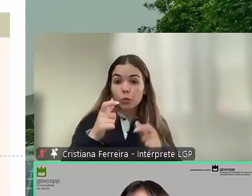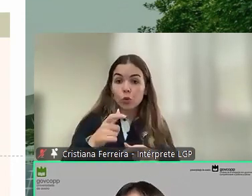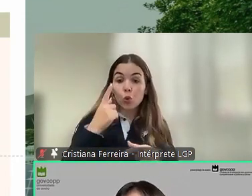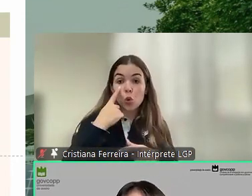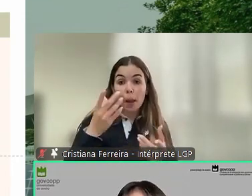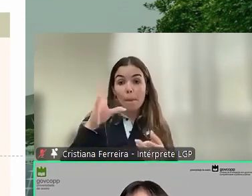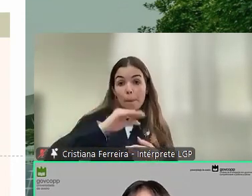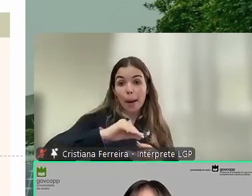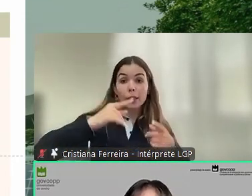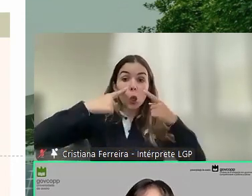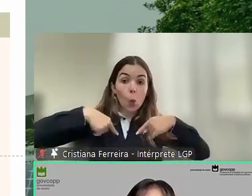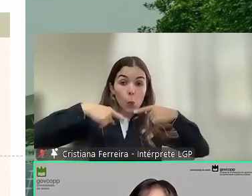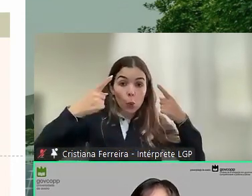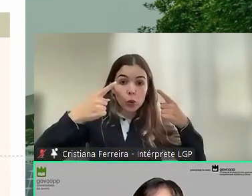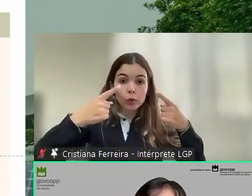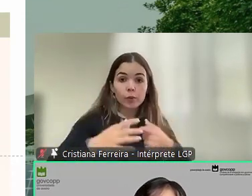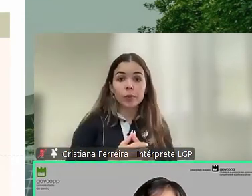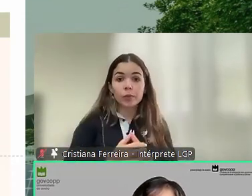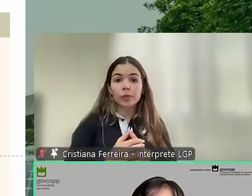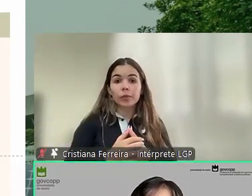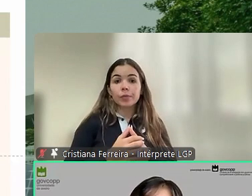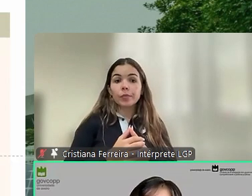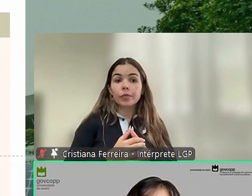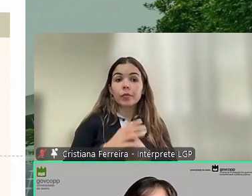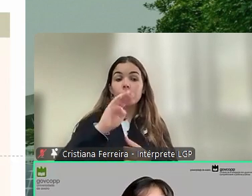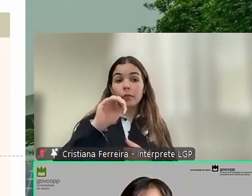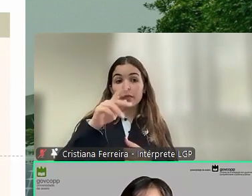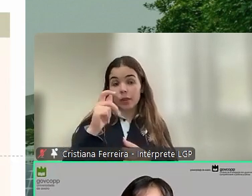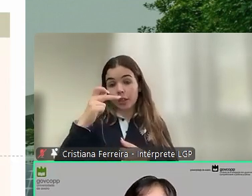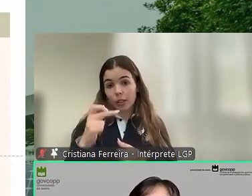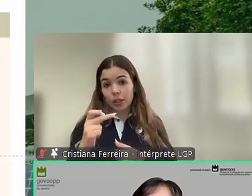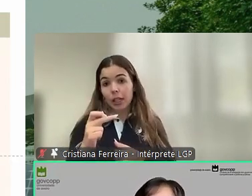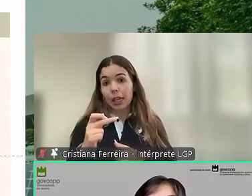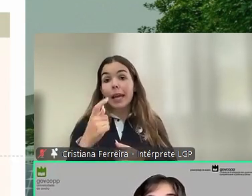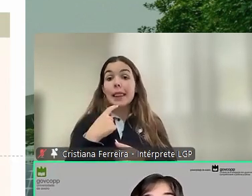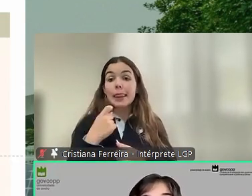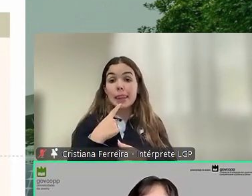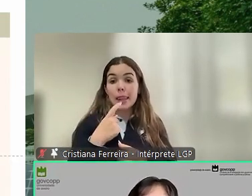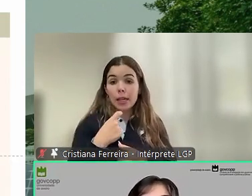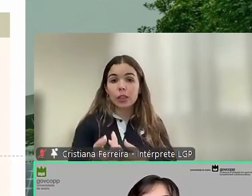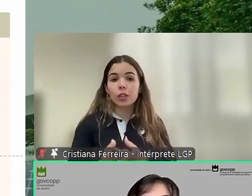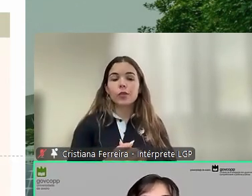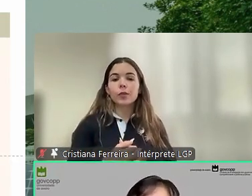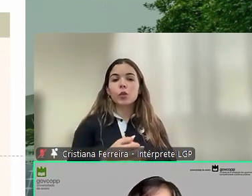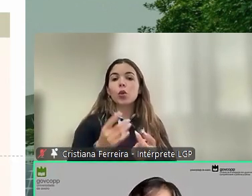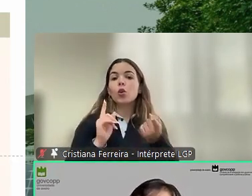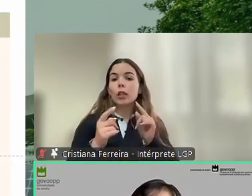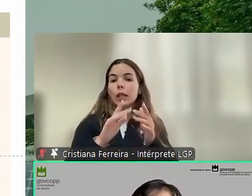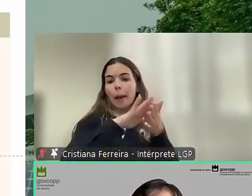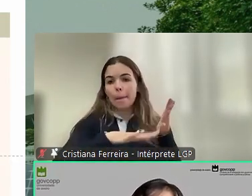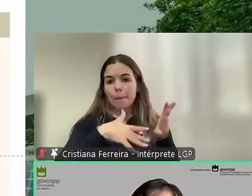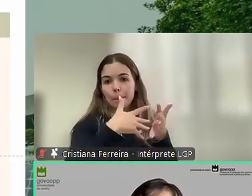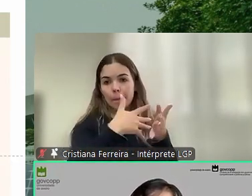Os SAA é a Avaliação Ambiental Estratégica em inglês. SAA são os planeadores que